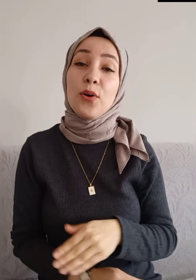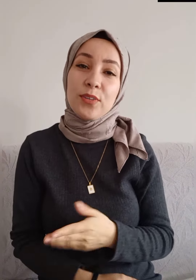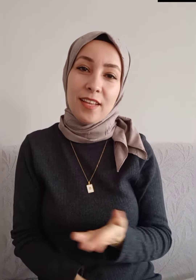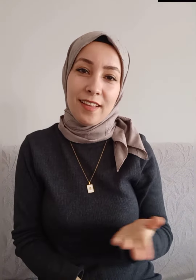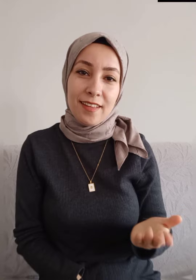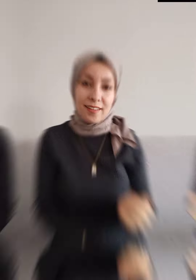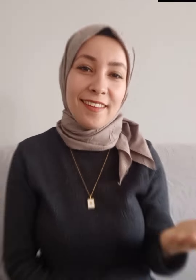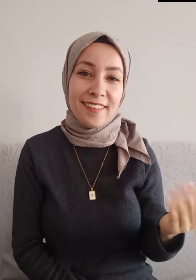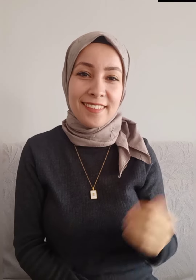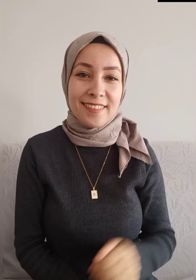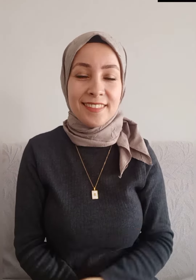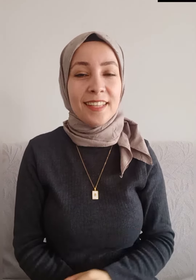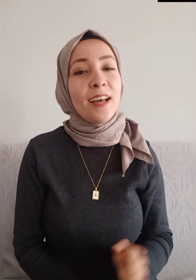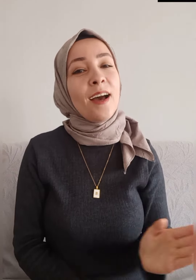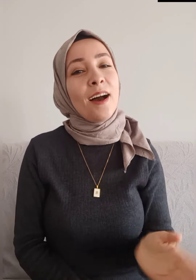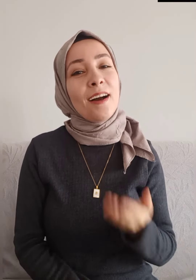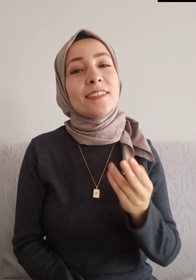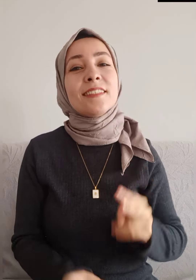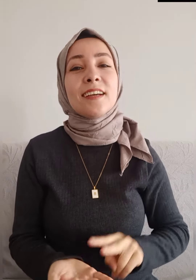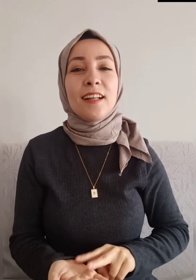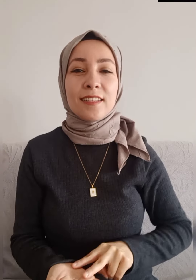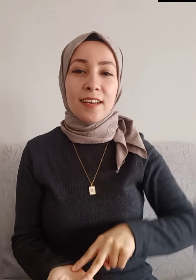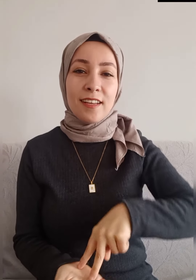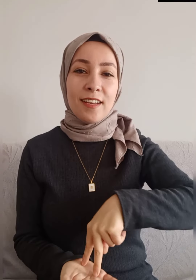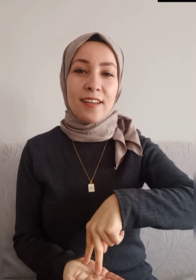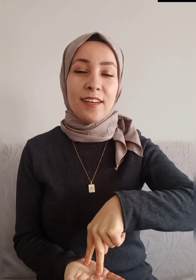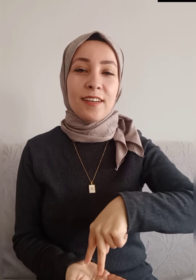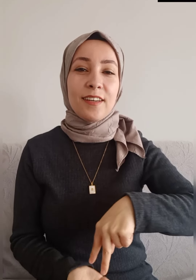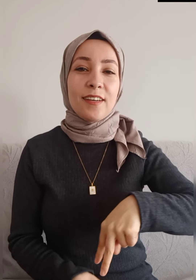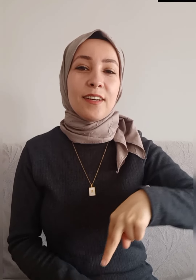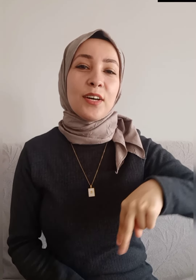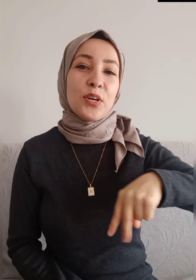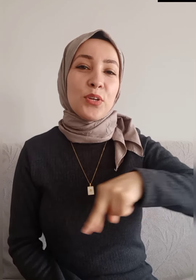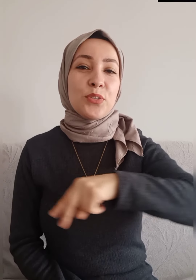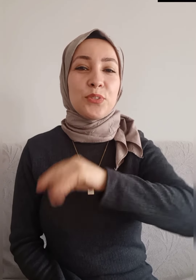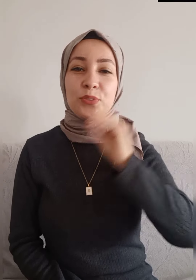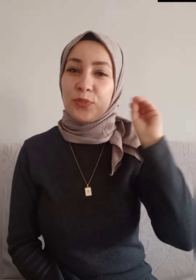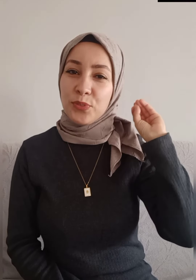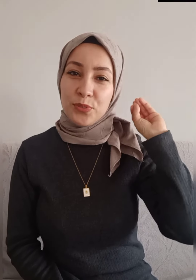öyle. Haydi kalk ayağa, yürü güneşe.